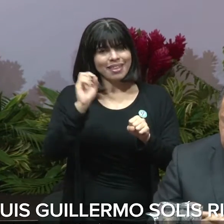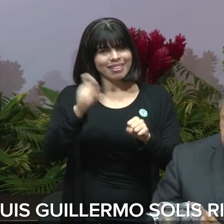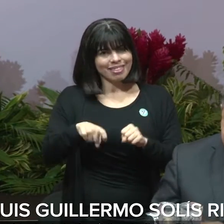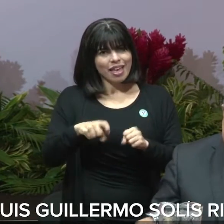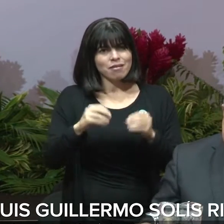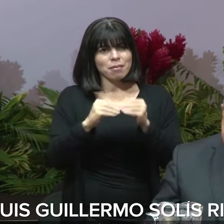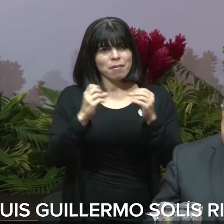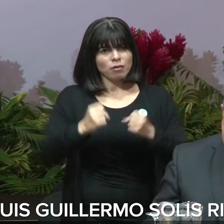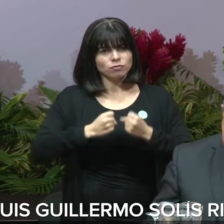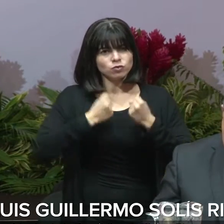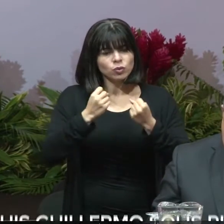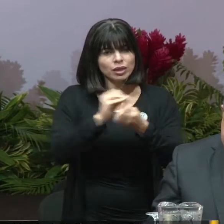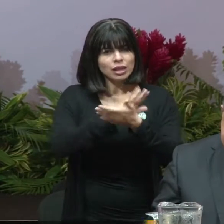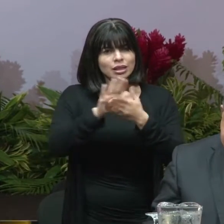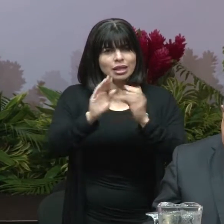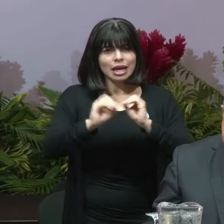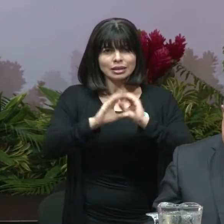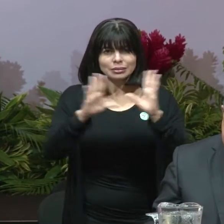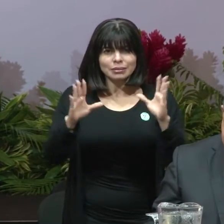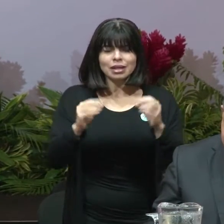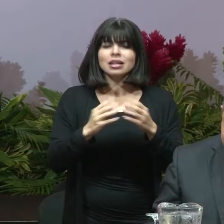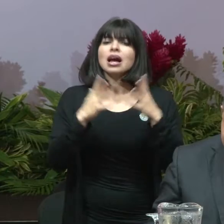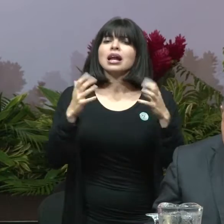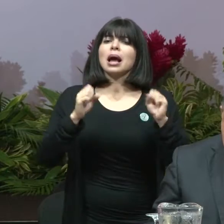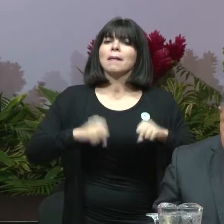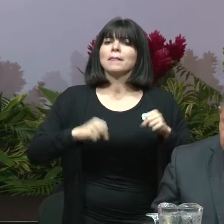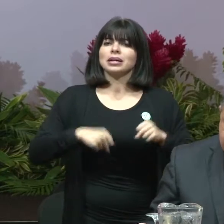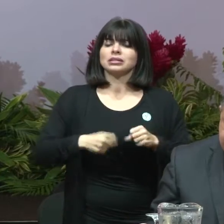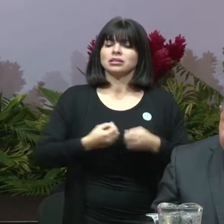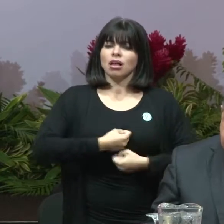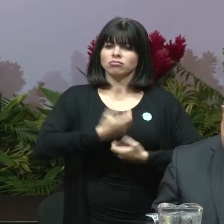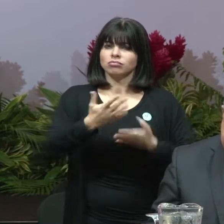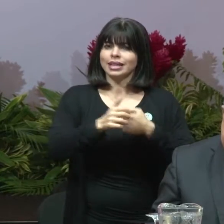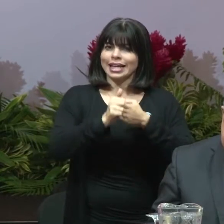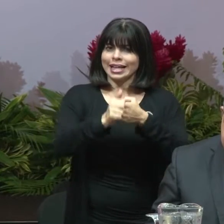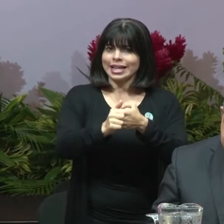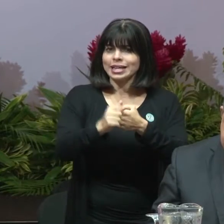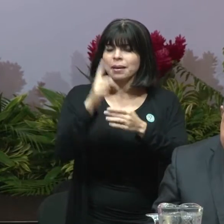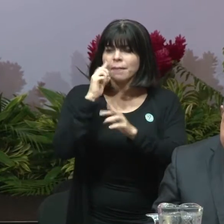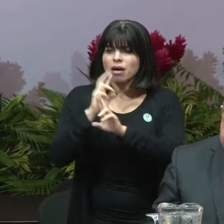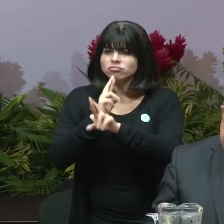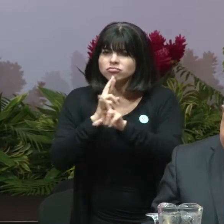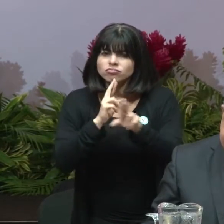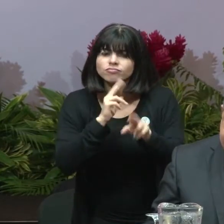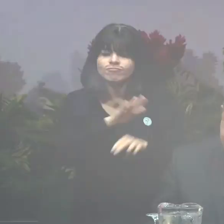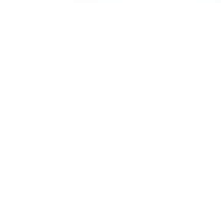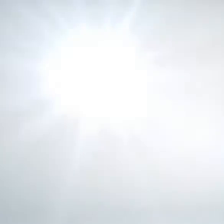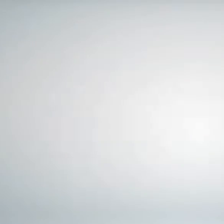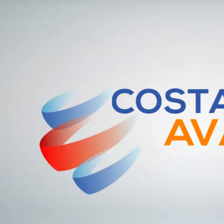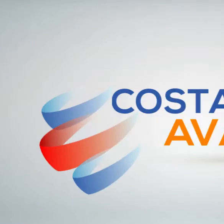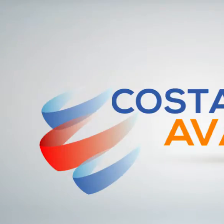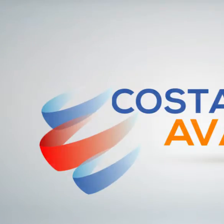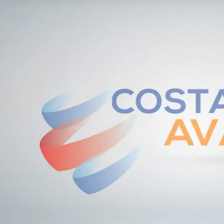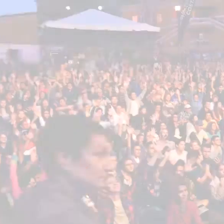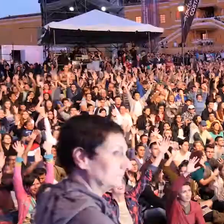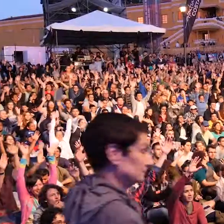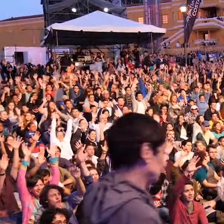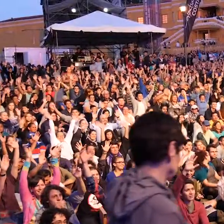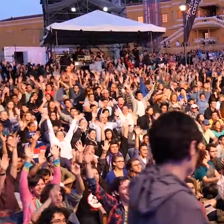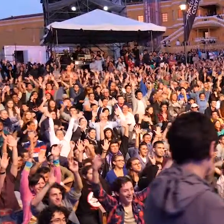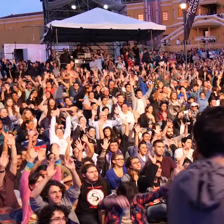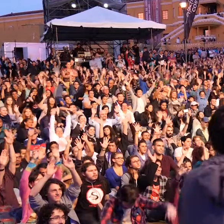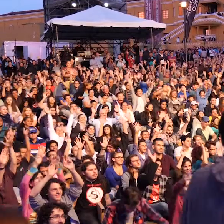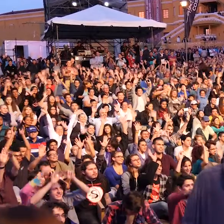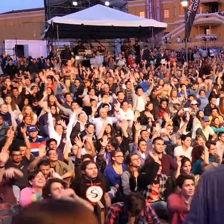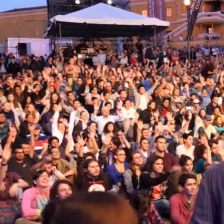robusto, transparente y con una alta capacidad de liderazgo para responder a las necesidades de la región.